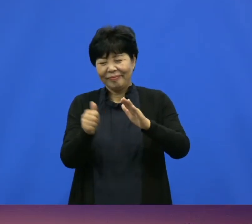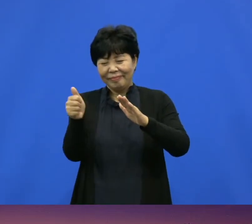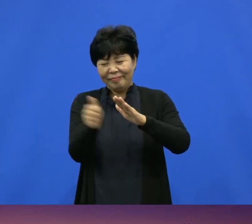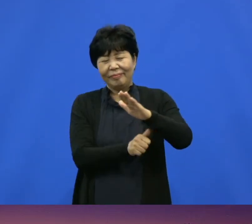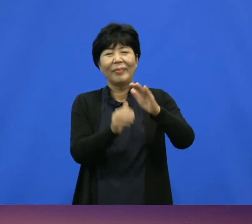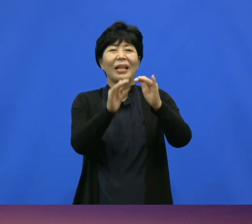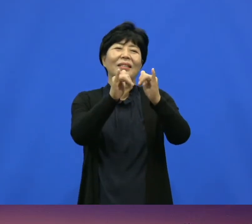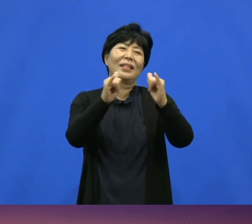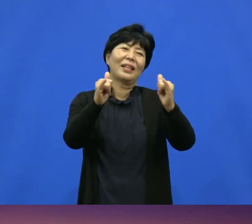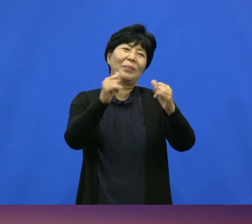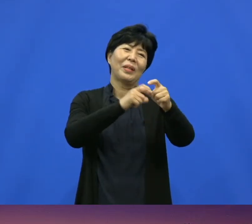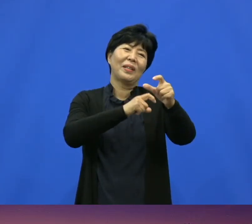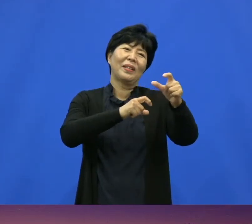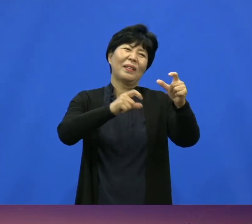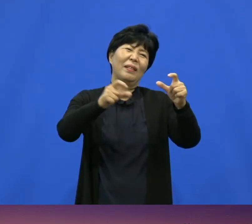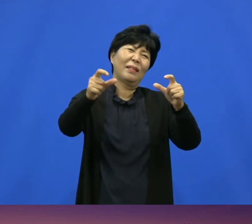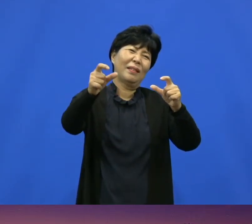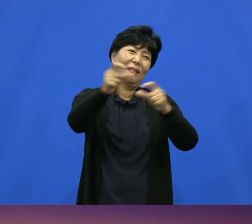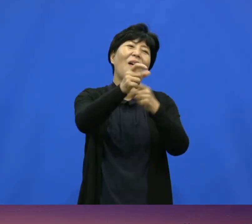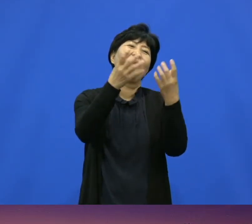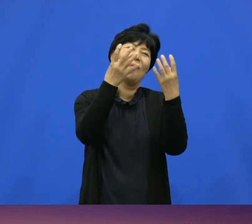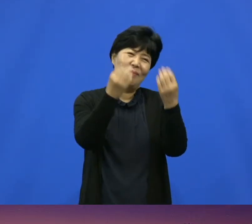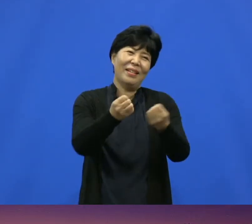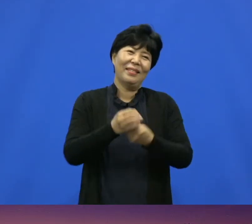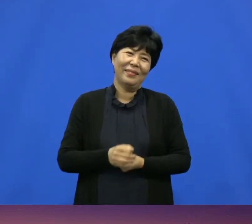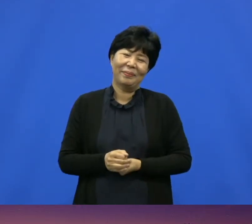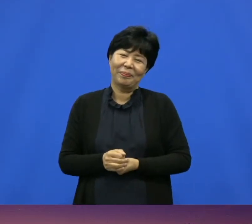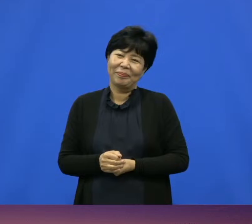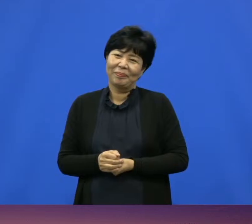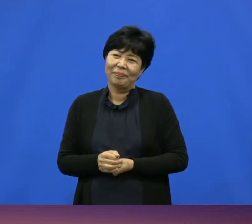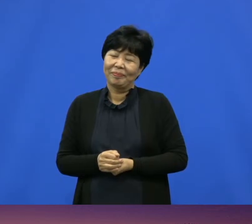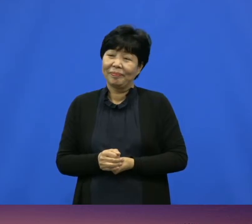성공은 별로 몇 개 안 돼요. 성공한 사람 몇 사람 안 돼요.